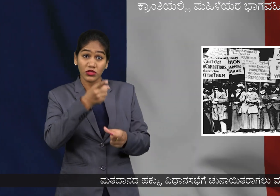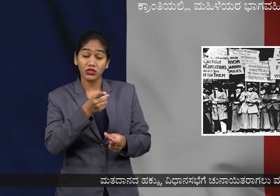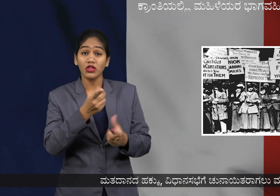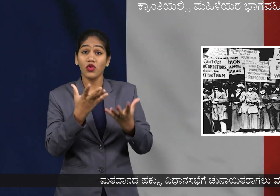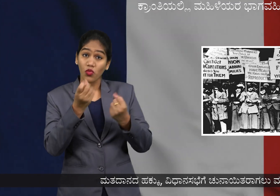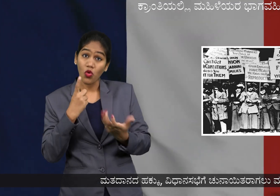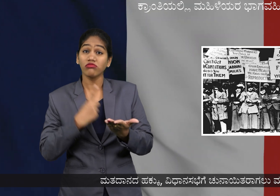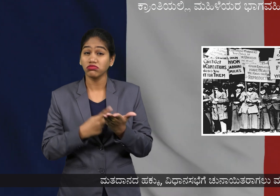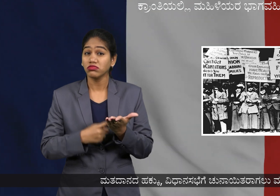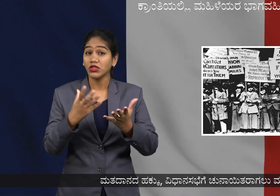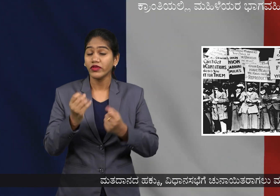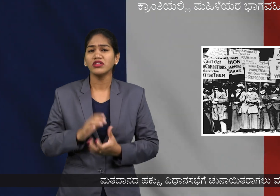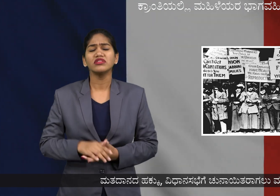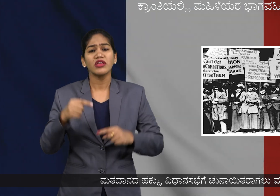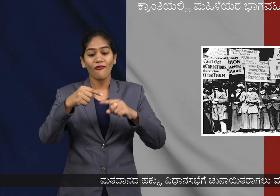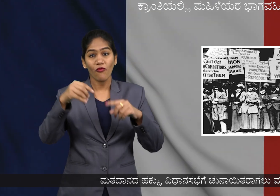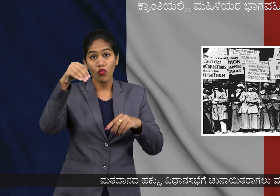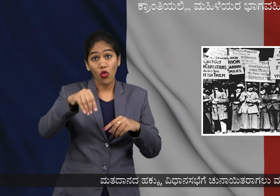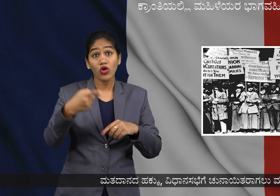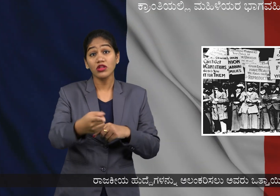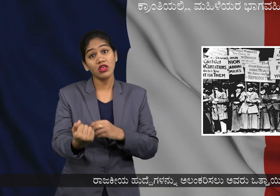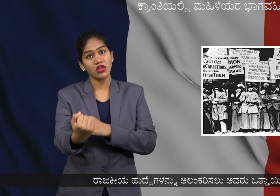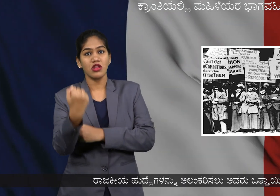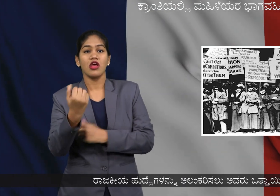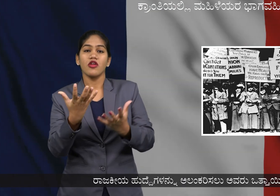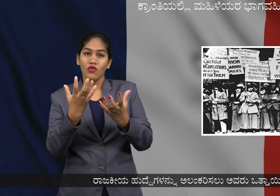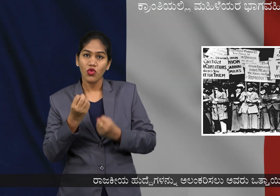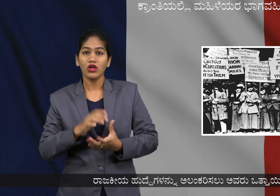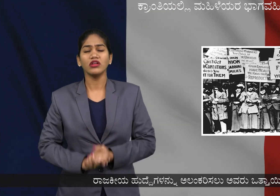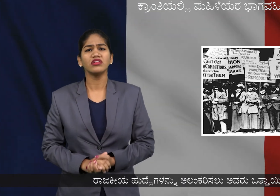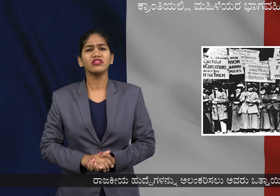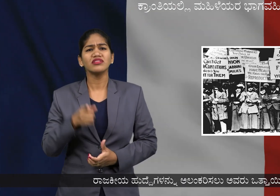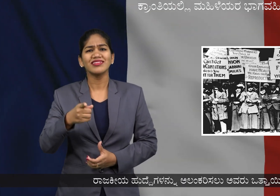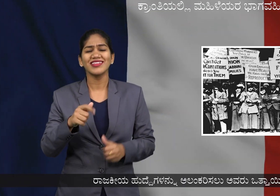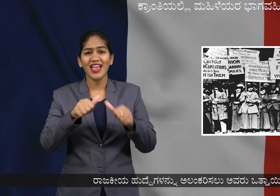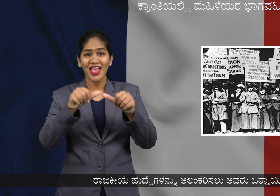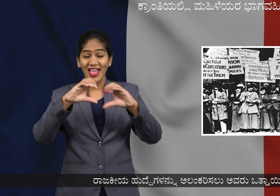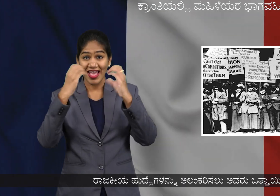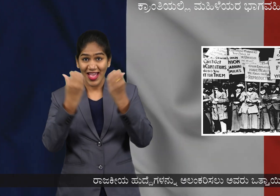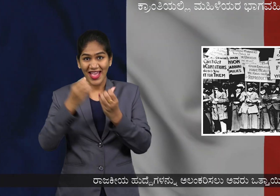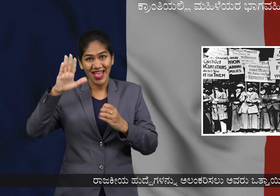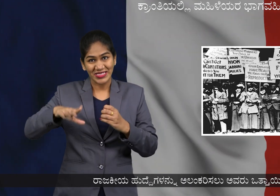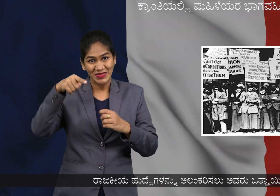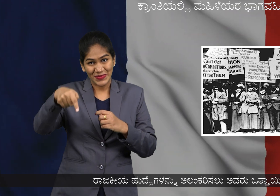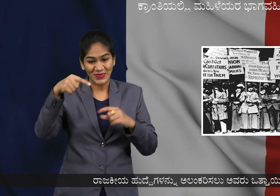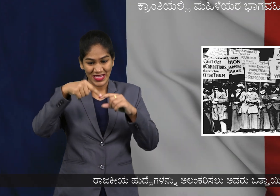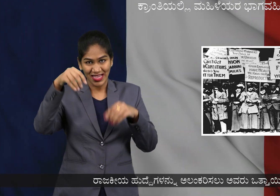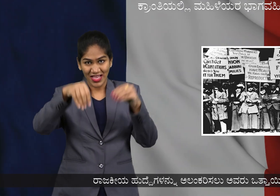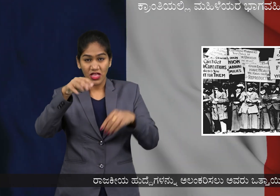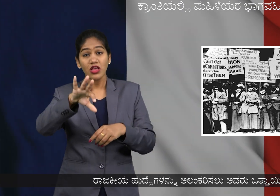ಮತದಾನದ ಹಕ್ಕು. ವಿಧಾನಸಭೆಗೆ ಚುನಾಯಿತರಾಗಲು ಮತ್ತು ರಾಜಕೀಯ ಹುದ್ದೆಗಳನ್ನ ಅಲಂಕರಿಸಲು ಅವರು ಒತ್ತಾಯಿಸಿದರು.